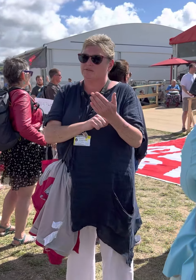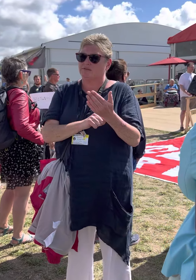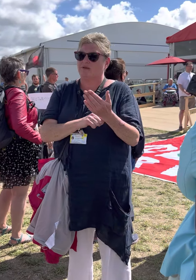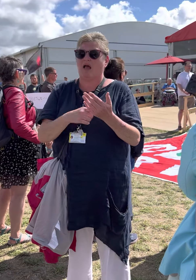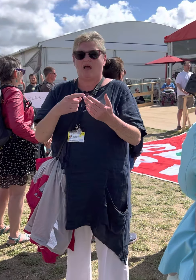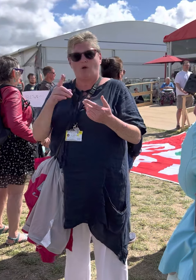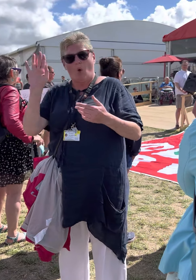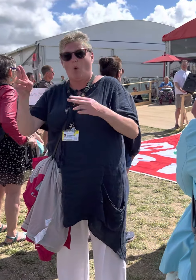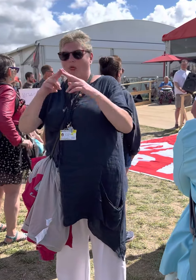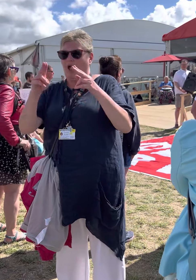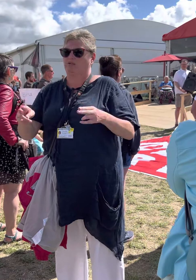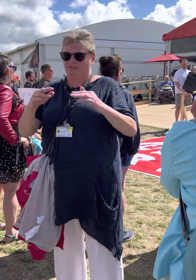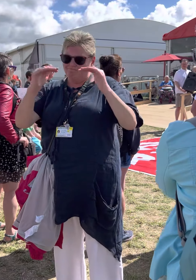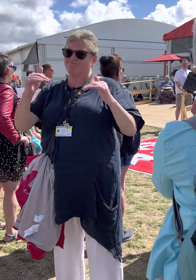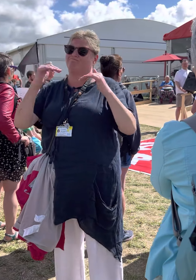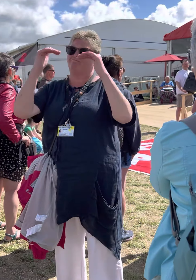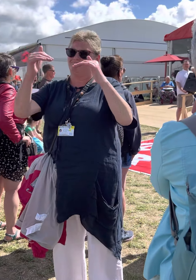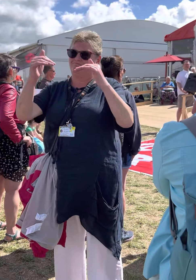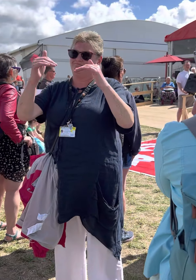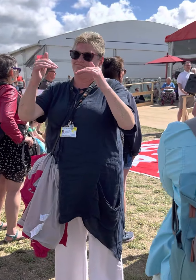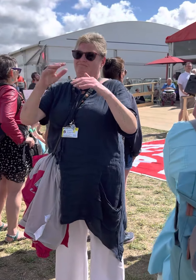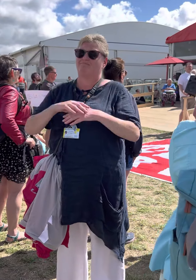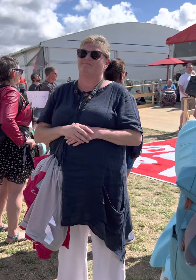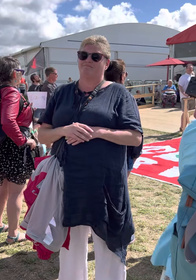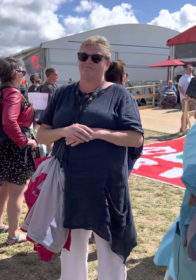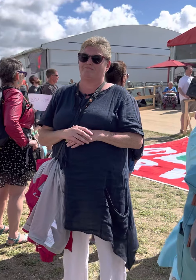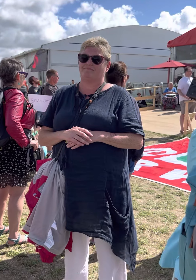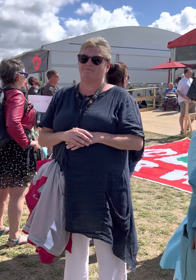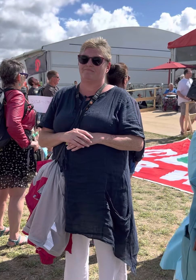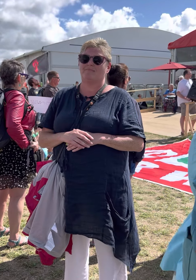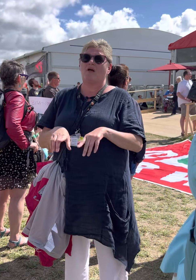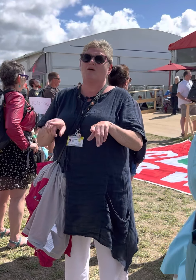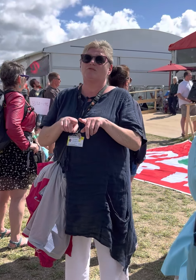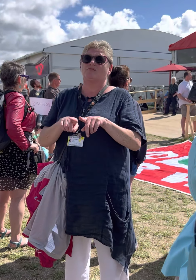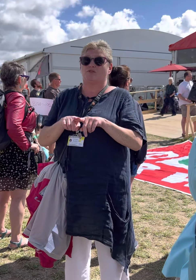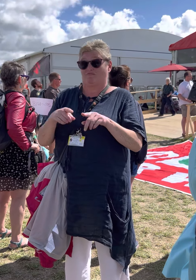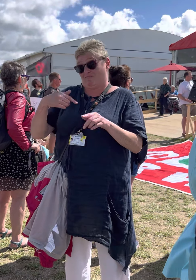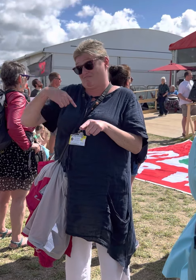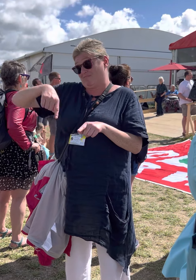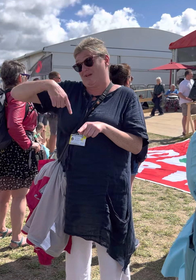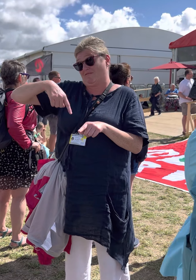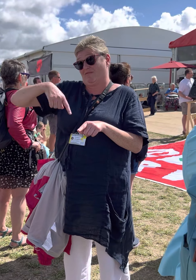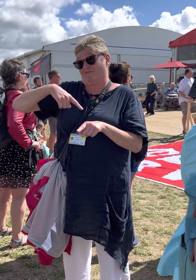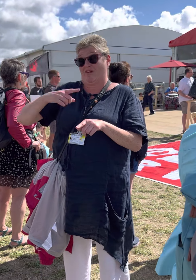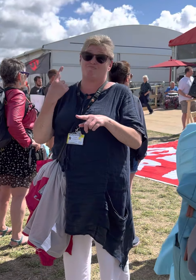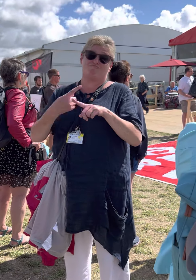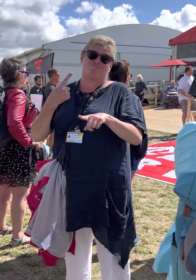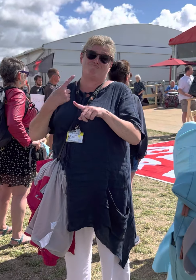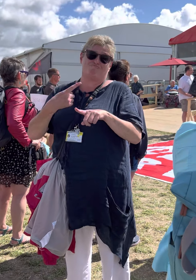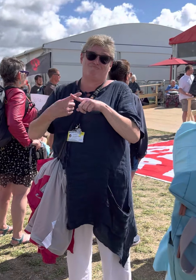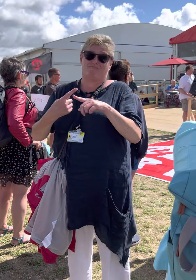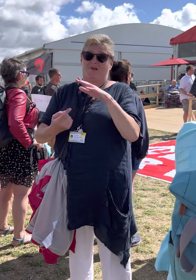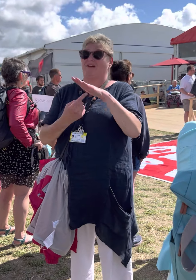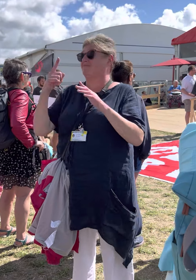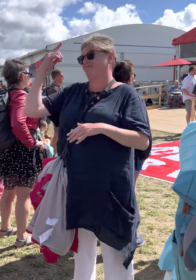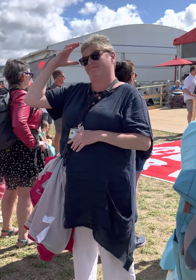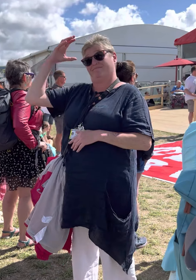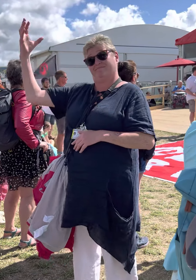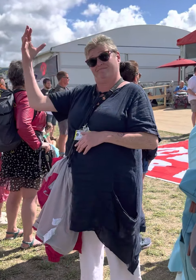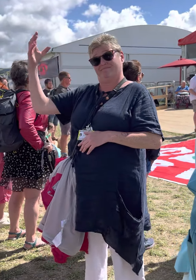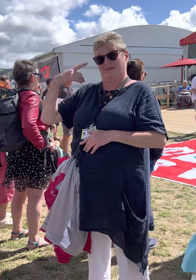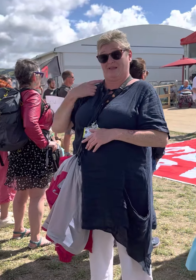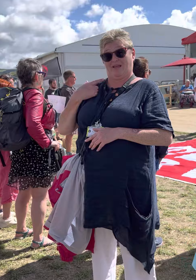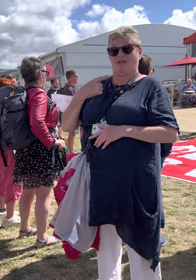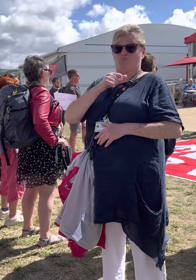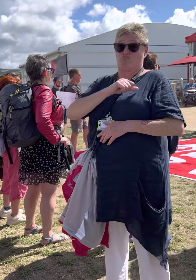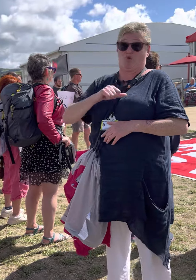ran ynni a democrateiddio'r system gynllunio. Ac yn y cyfamser, fel mater o frys, mae angen i Llywodraeth Cymru gadw at